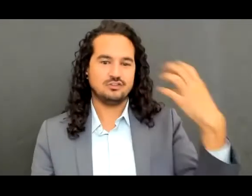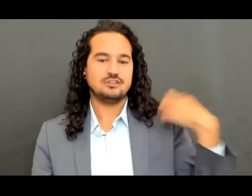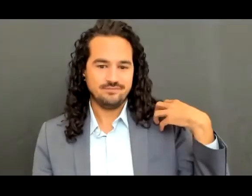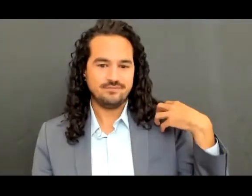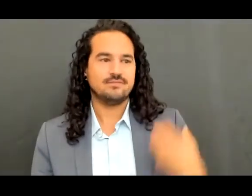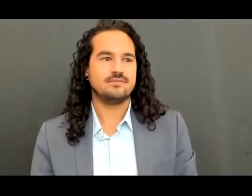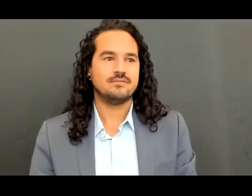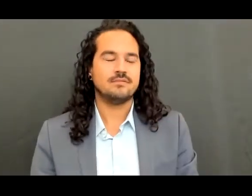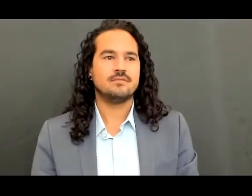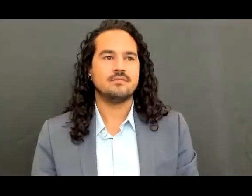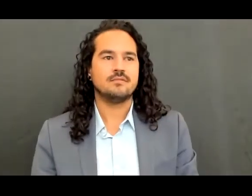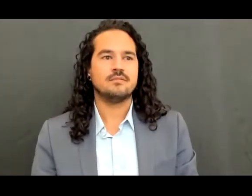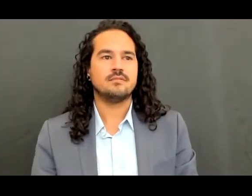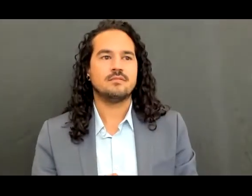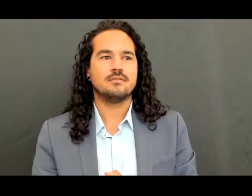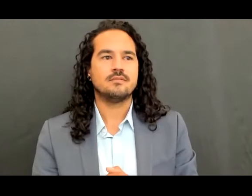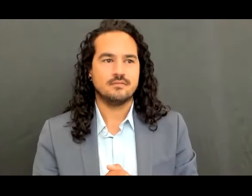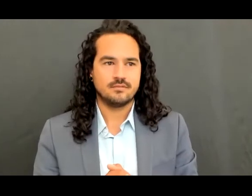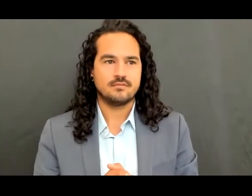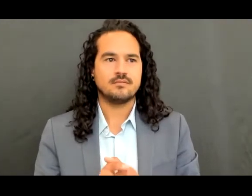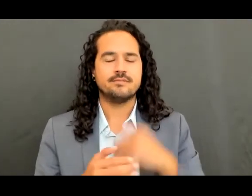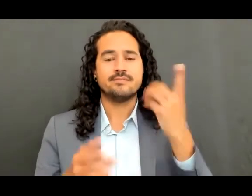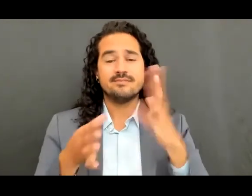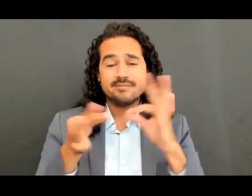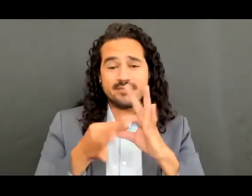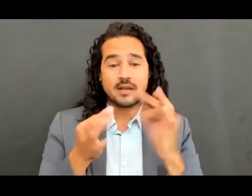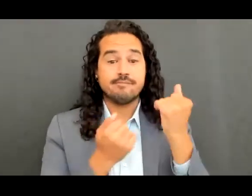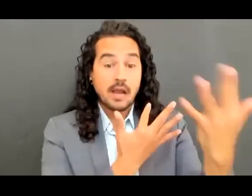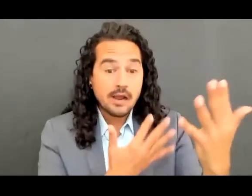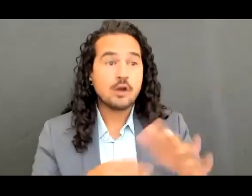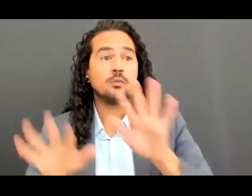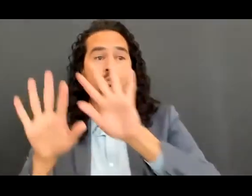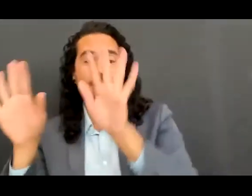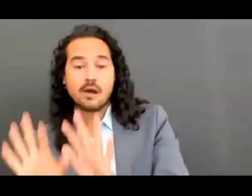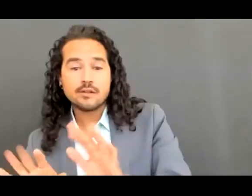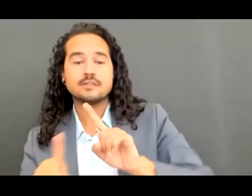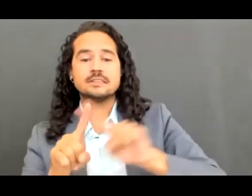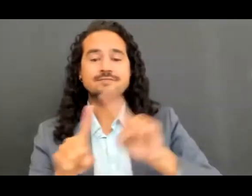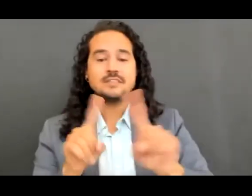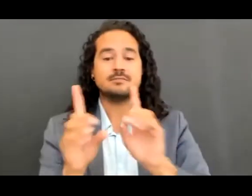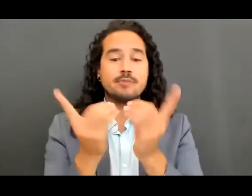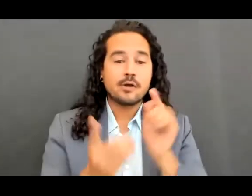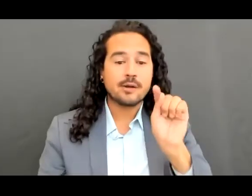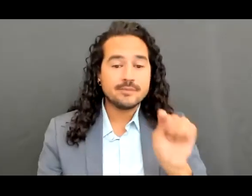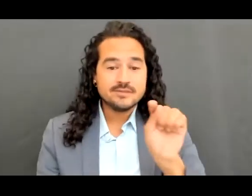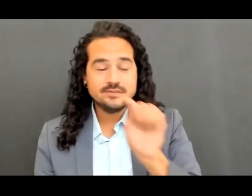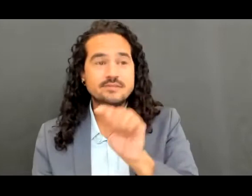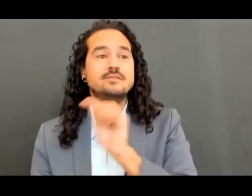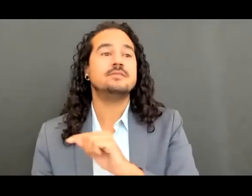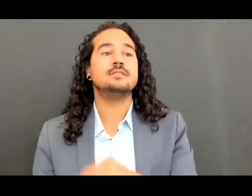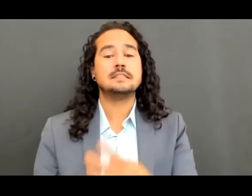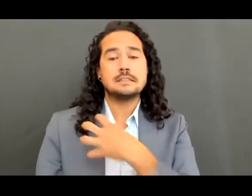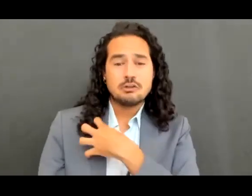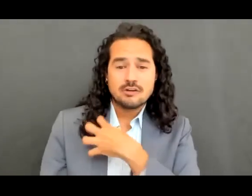en la línea de fuego y del meteorólogo, lo que estamos esperando. También lo que está pasando con la oficina del alguacil, las